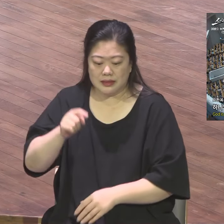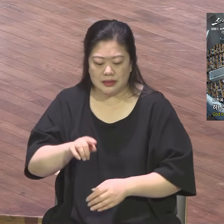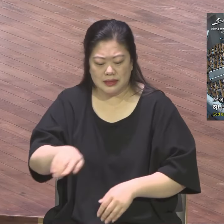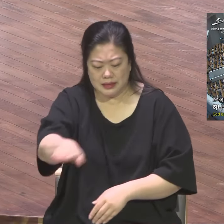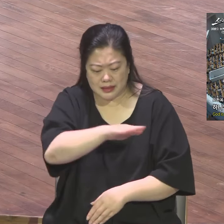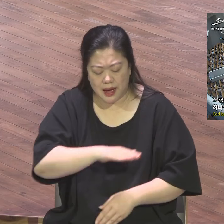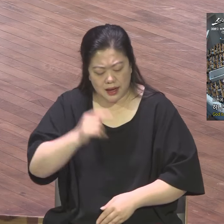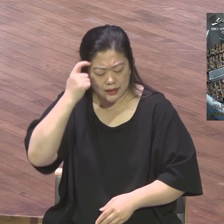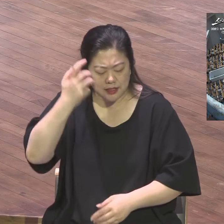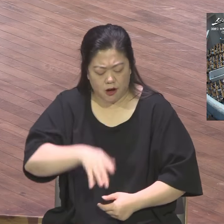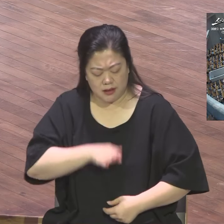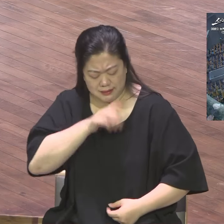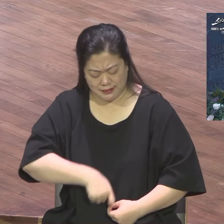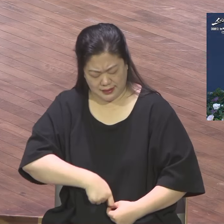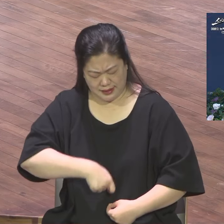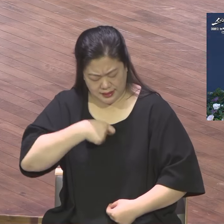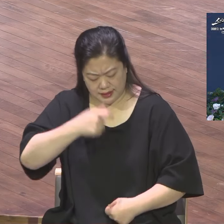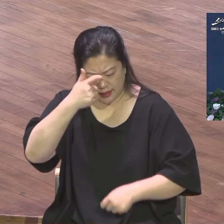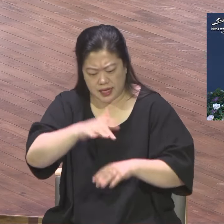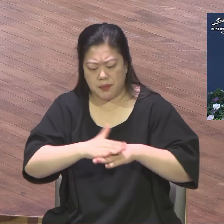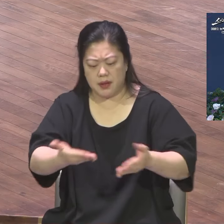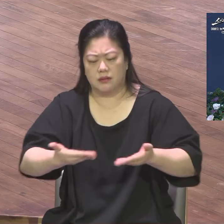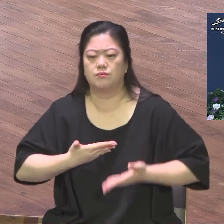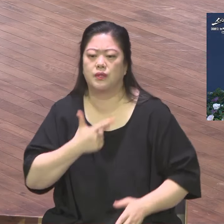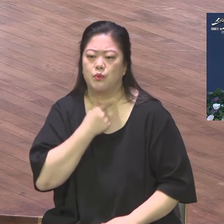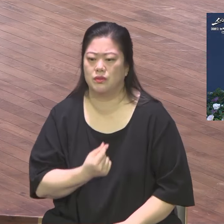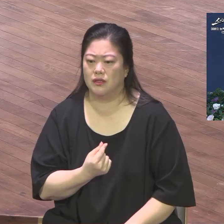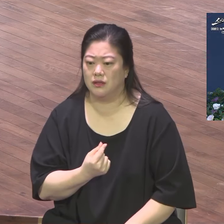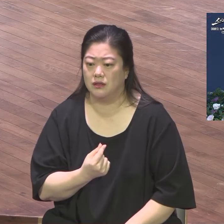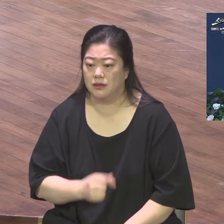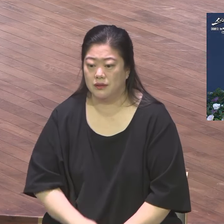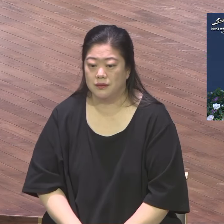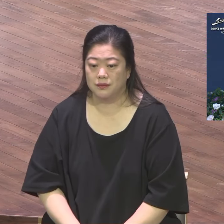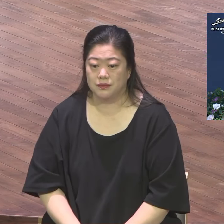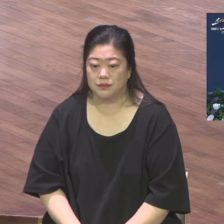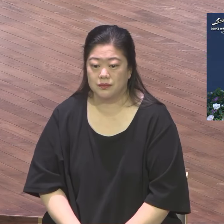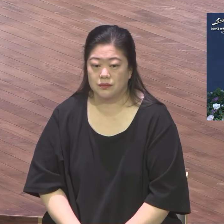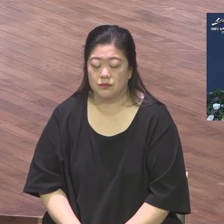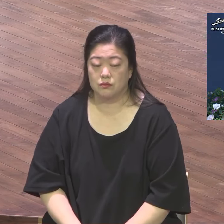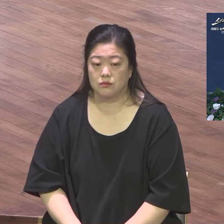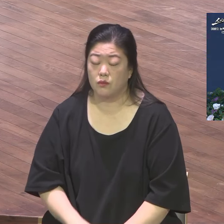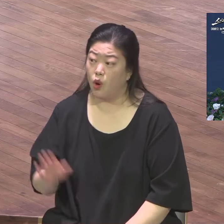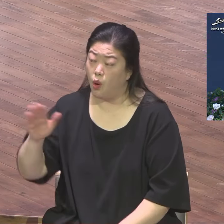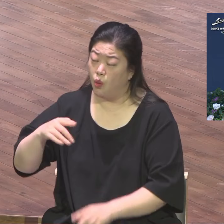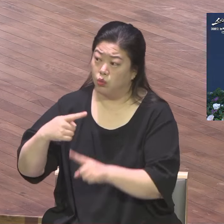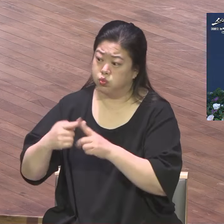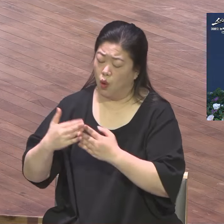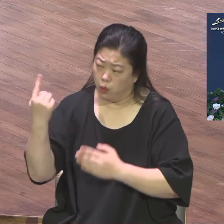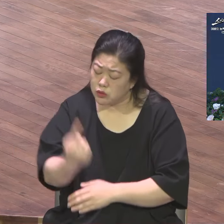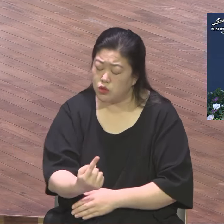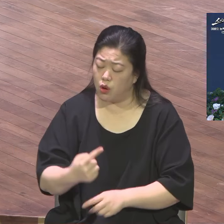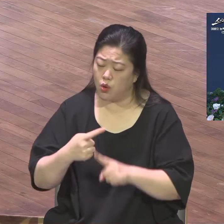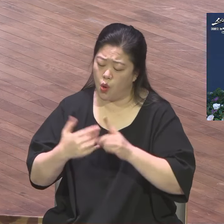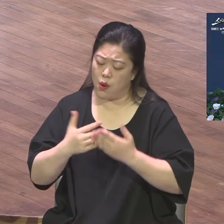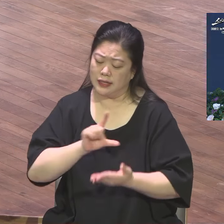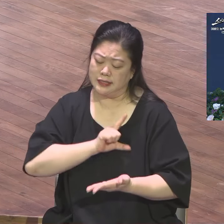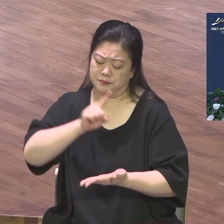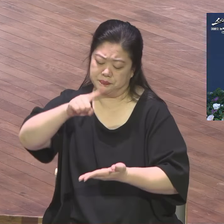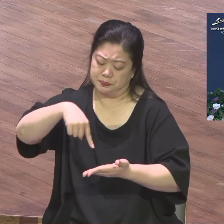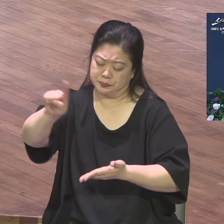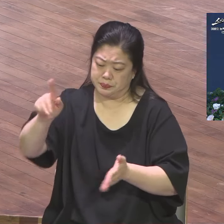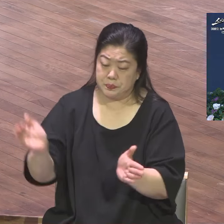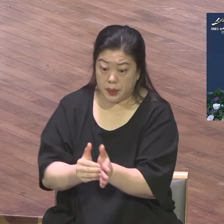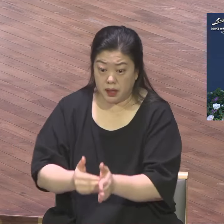예배할지니라. 참 예배한 자를 찾고 있다 그래. 아니 교회 다 앉아 있는데 뭘 찾습니까? 교회가 가득